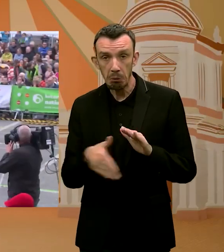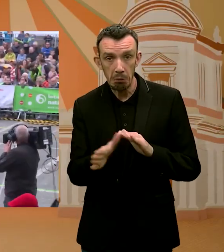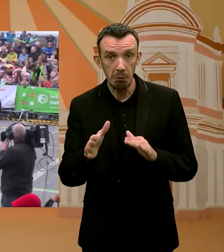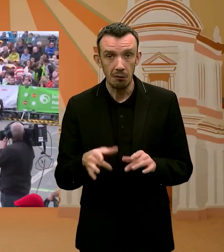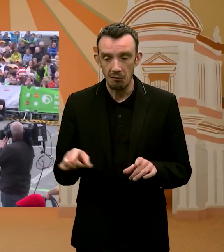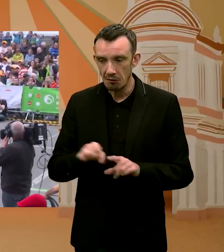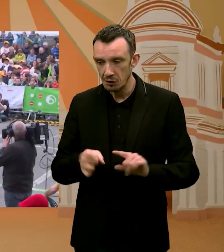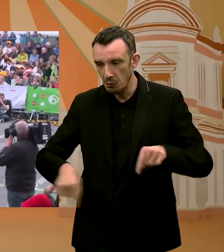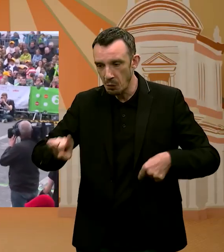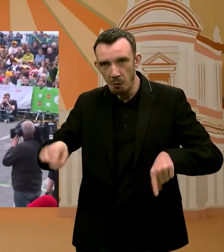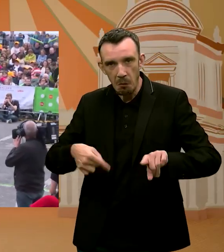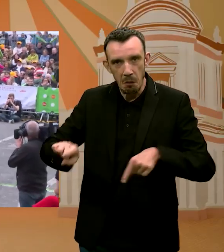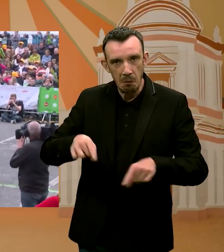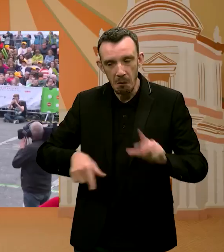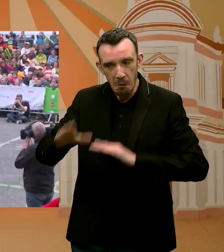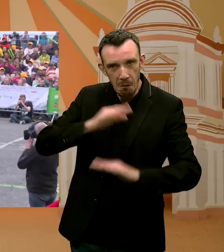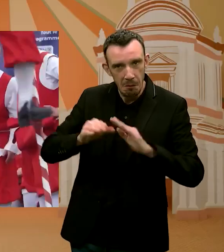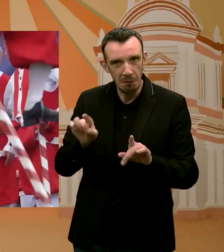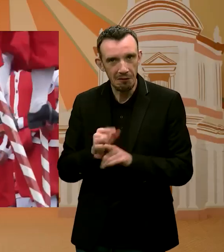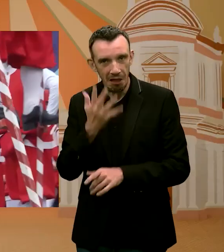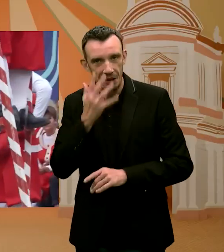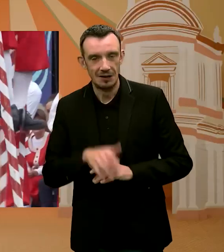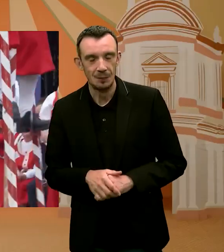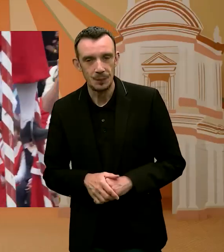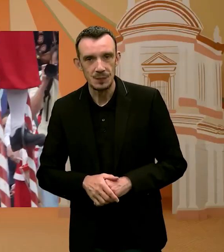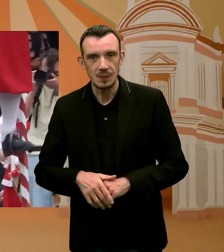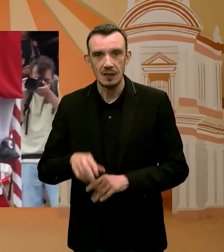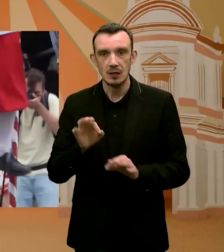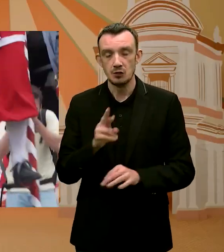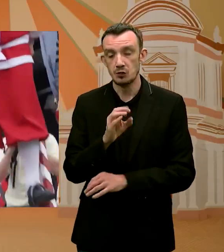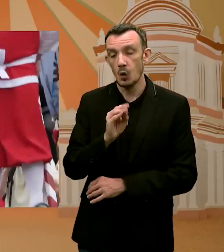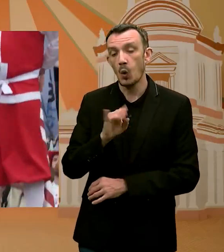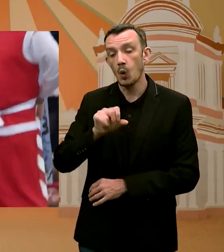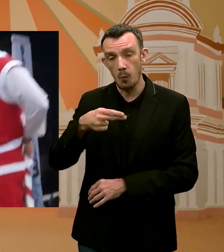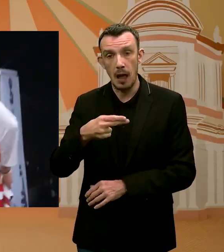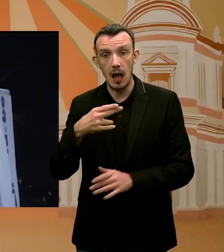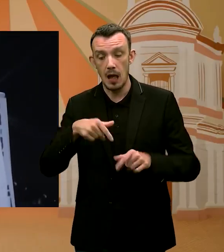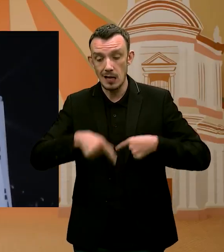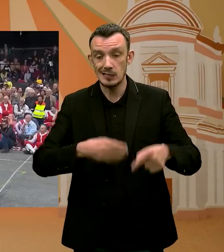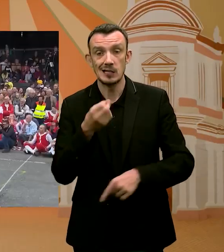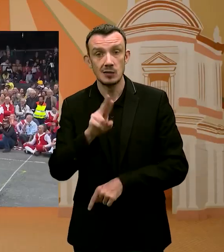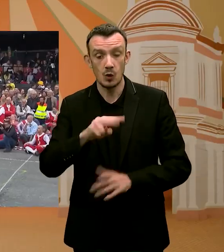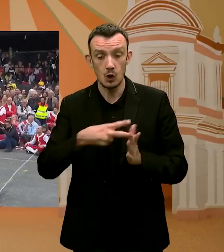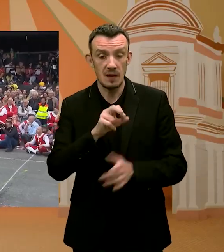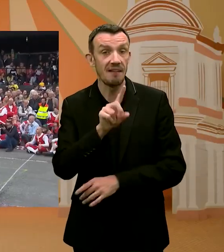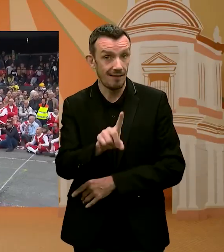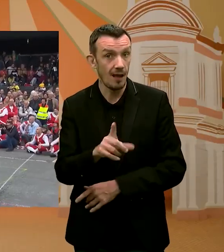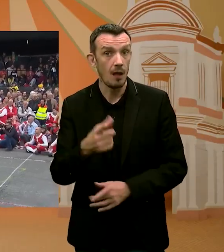appelle comme ça moi. Et Robin Bautron qui était chasse d'or en 2021. Oui. On a vraiment que des cadors là sur la place.